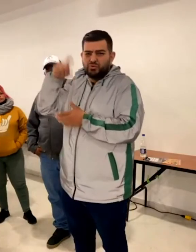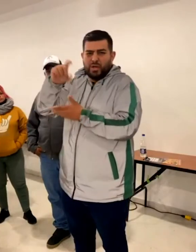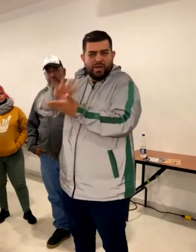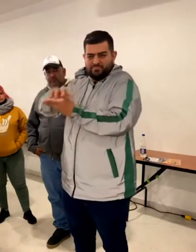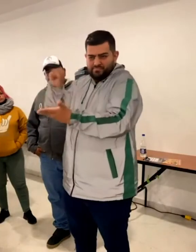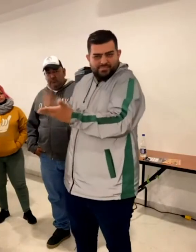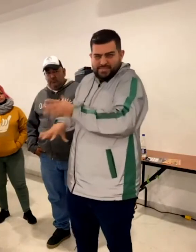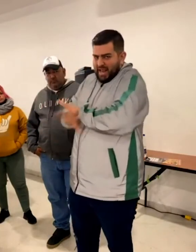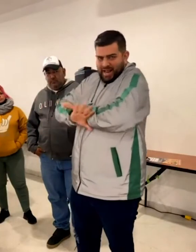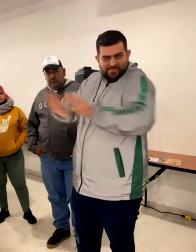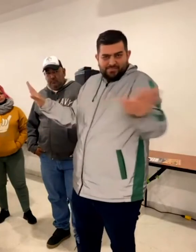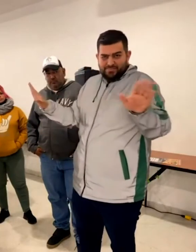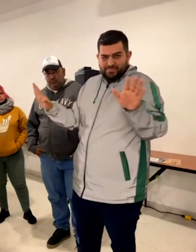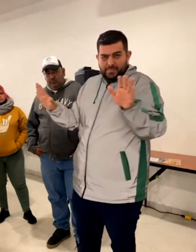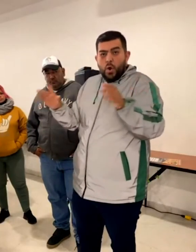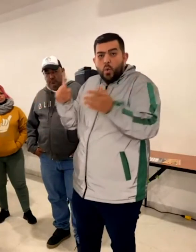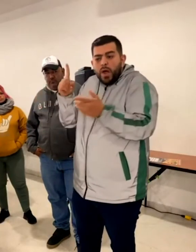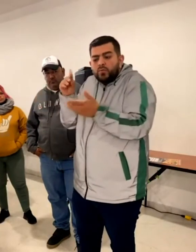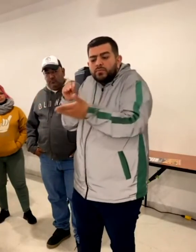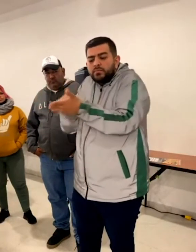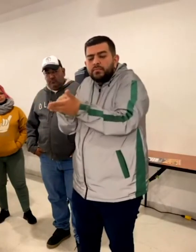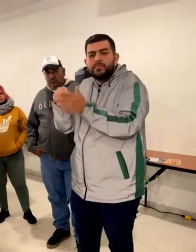otras personas